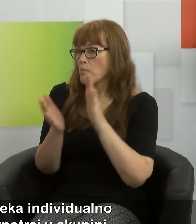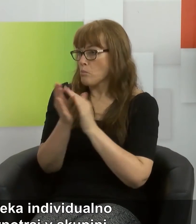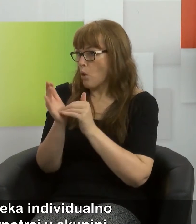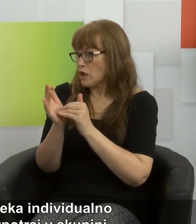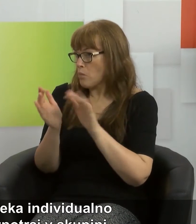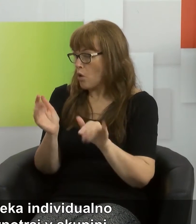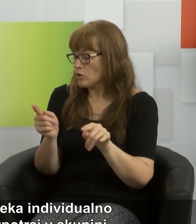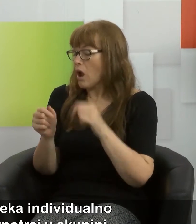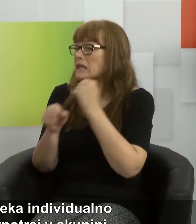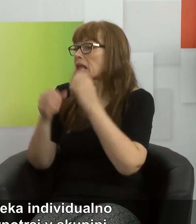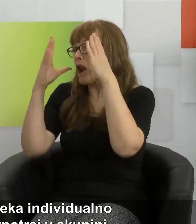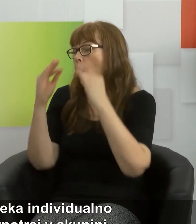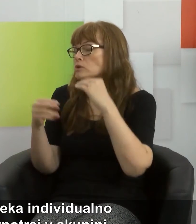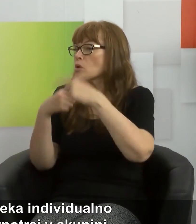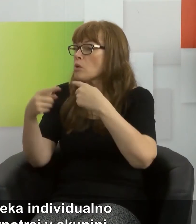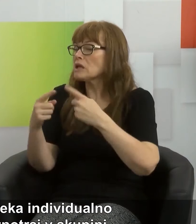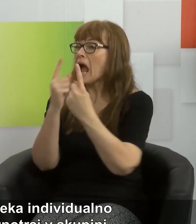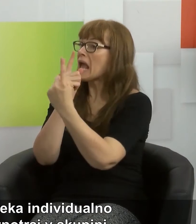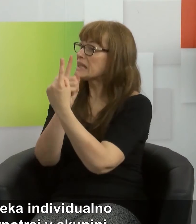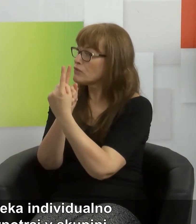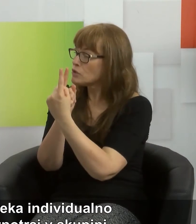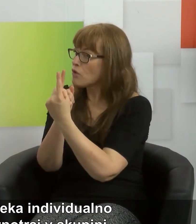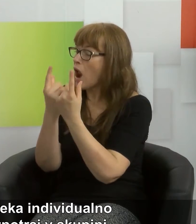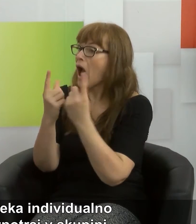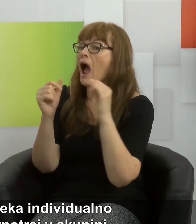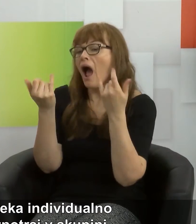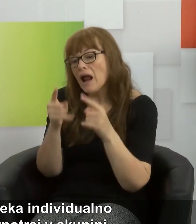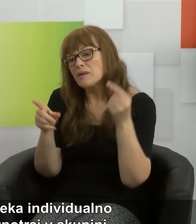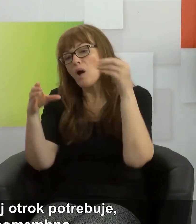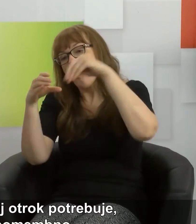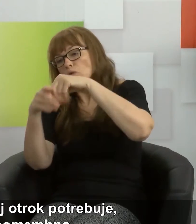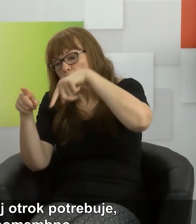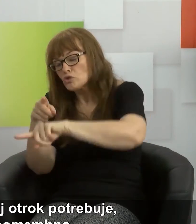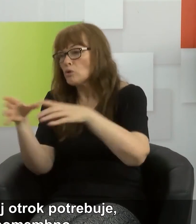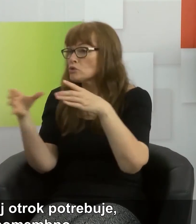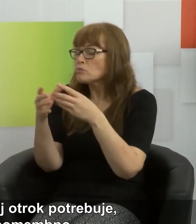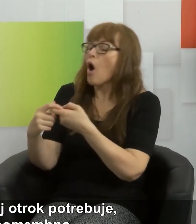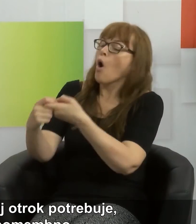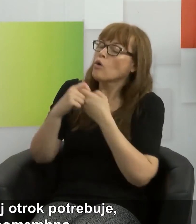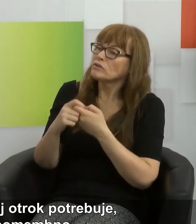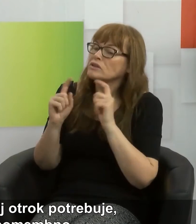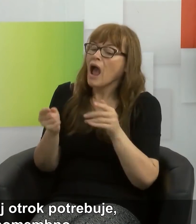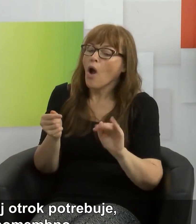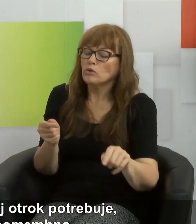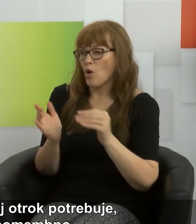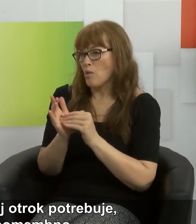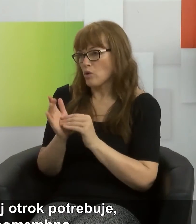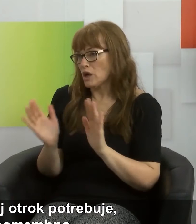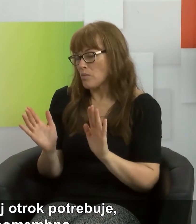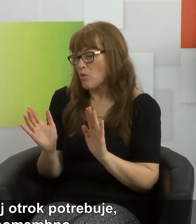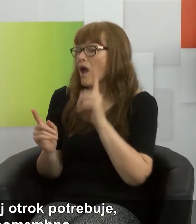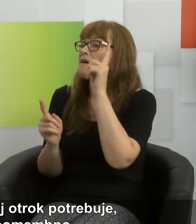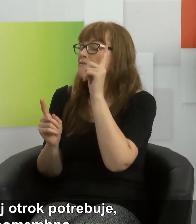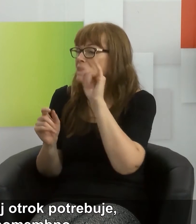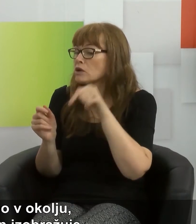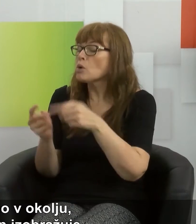Delo ponavadi poteka individualno ali tudi v vključevanju znotraj v skupini, odvisno od tega, kaj otrok potrebuje,